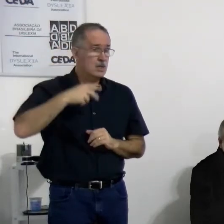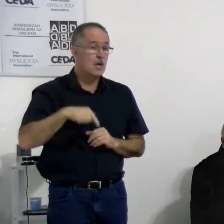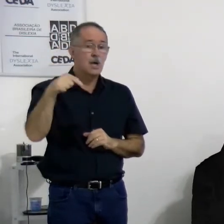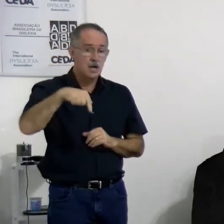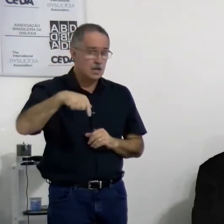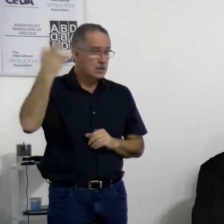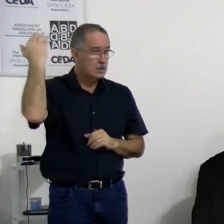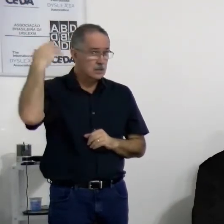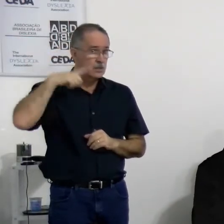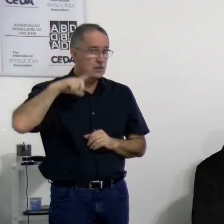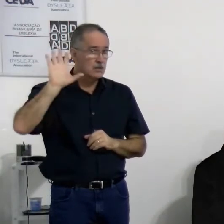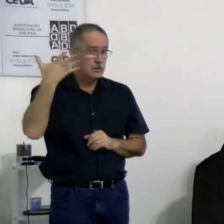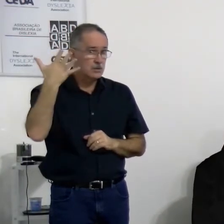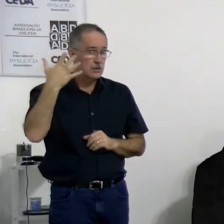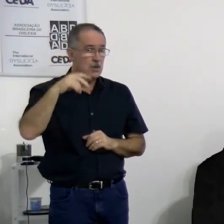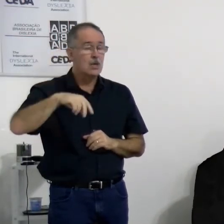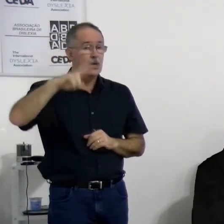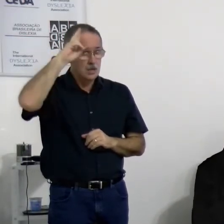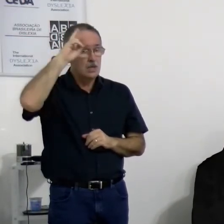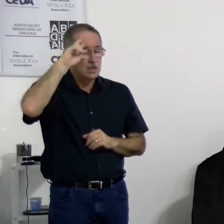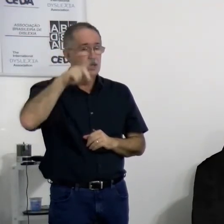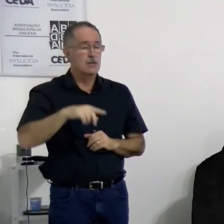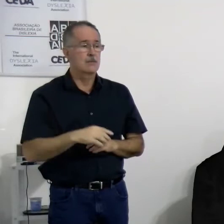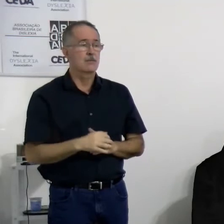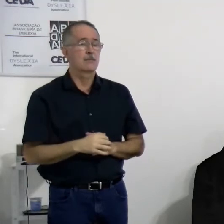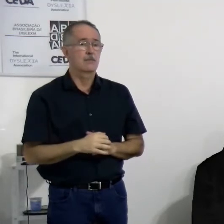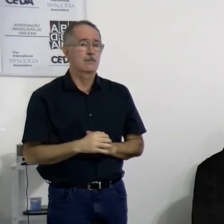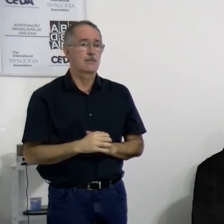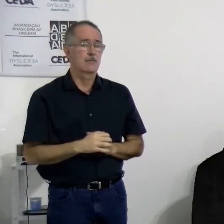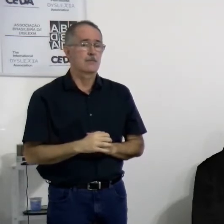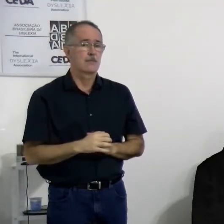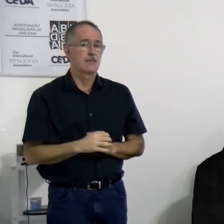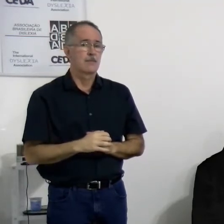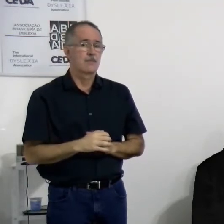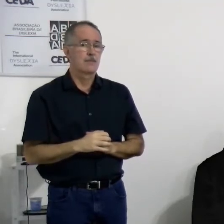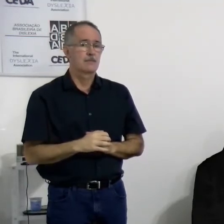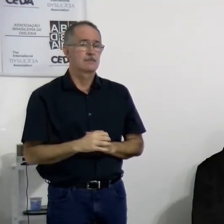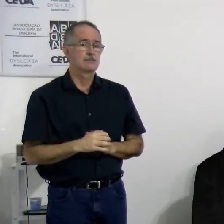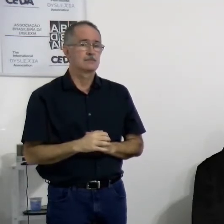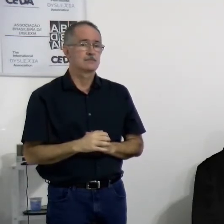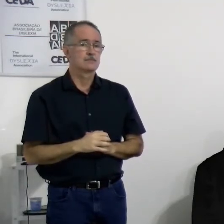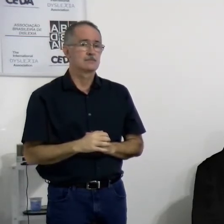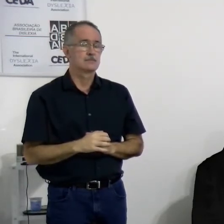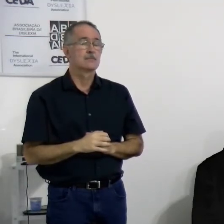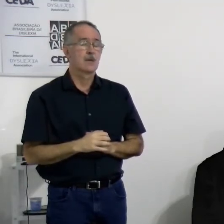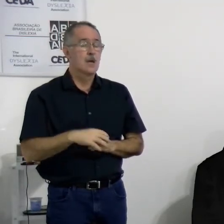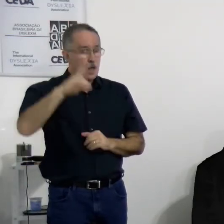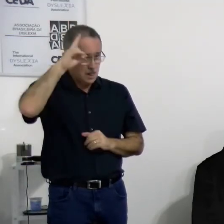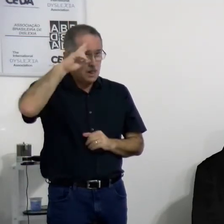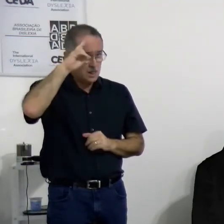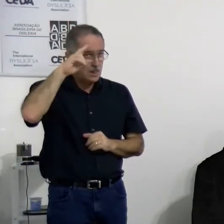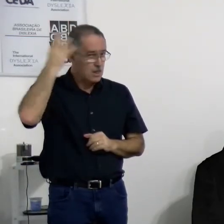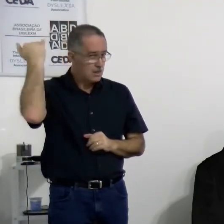deu aqui na ABD? Né? Remember she talked about the how important family history is. Lembra que ela